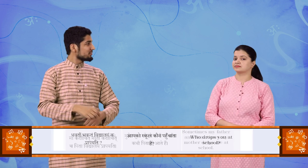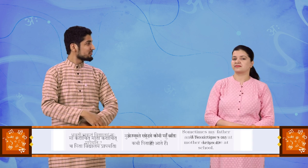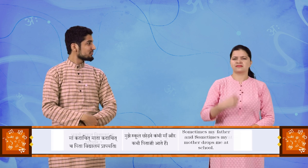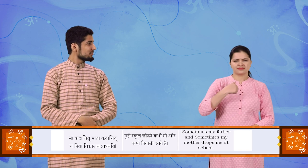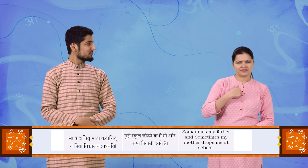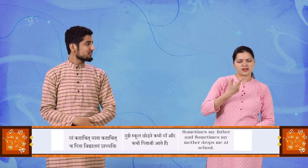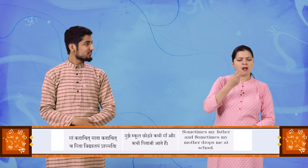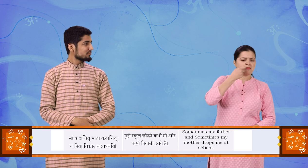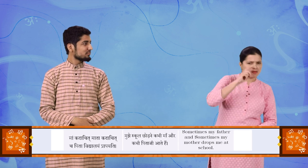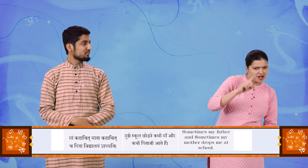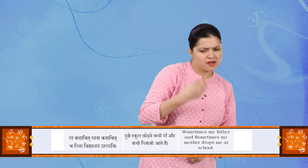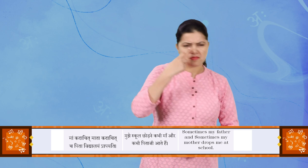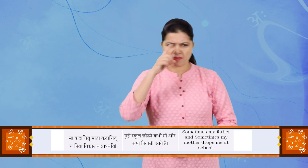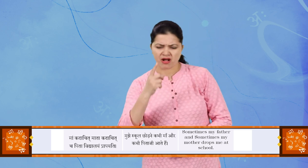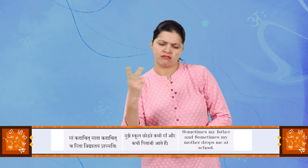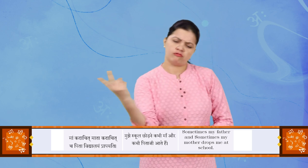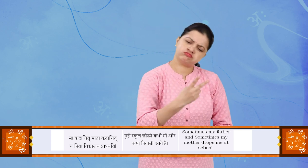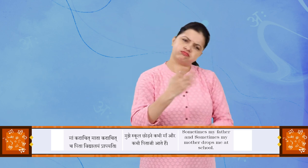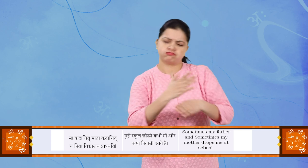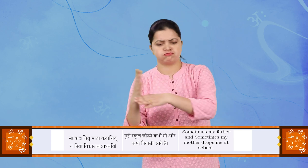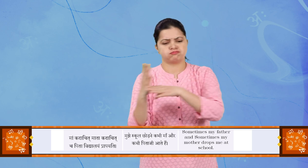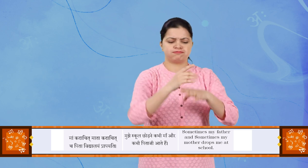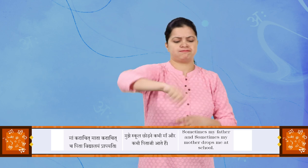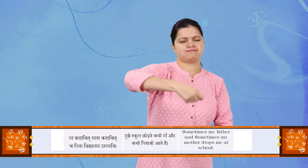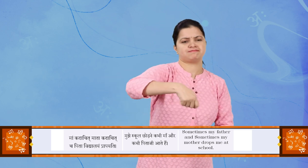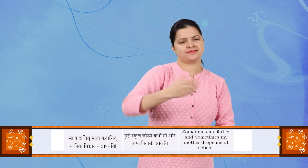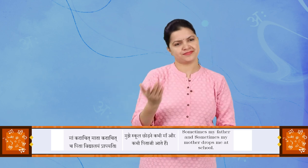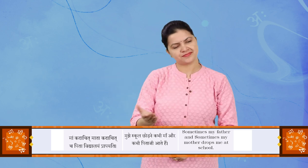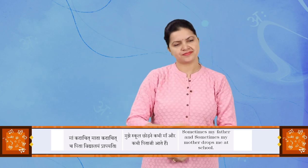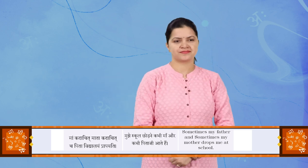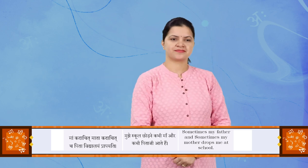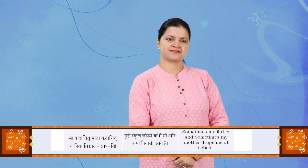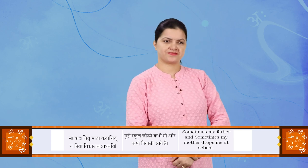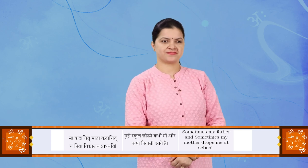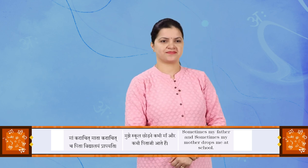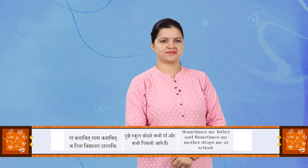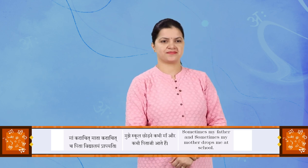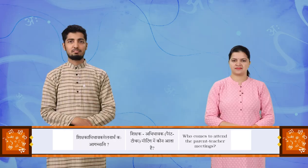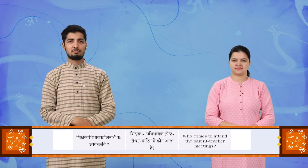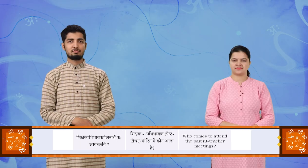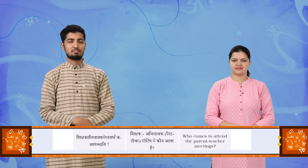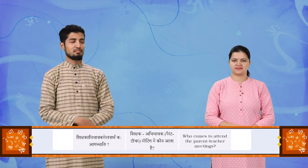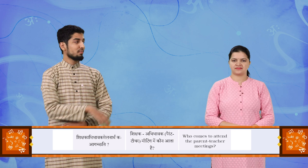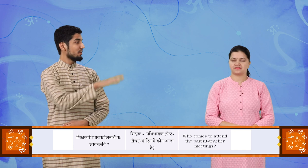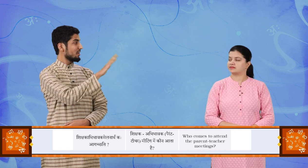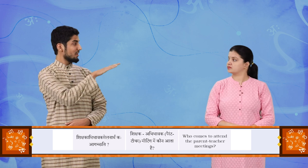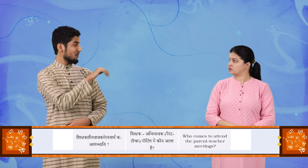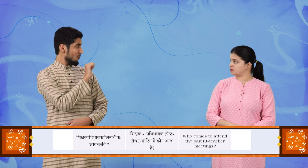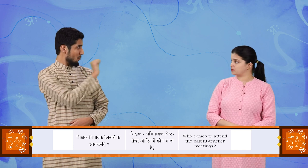है माम कदाचित माता कदाचित पिता विद्यालय एवं प्रयत्न है कि शिक्षक